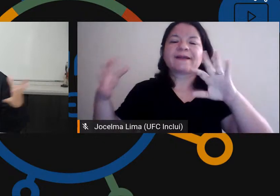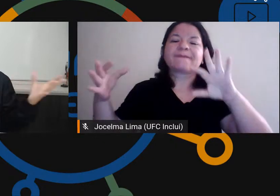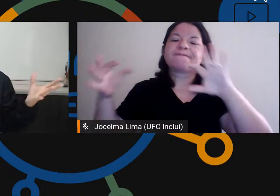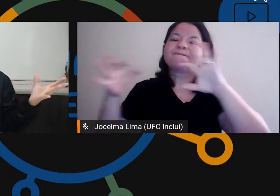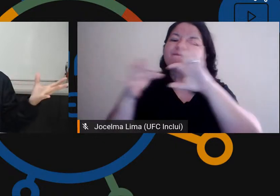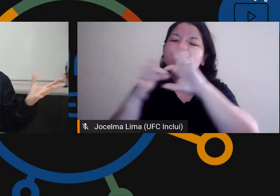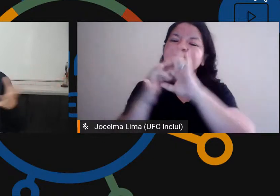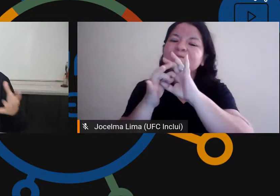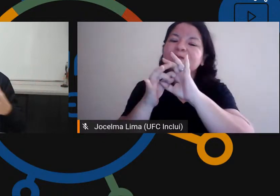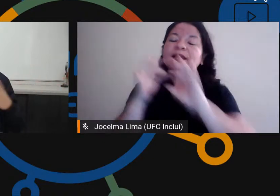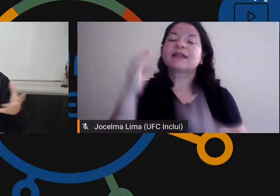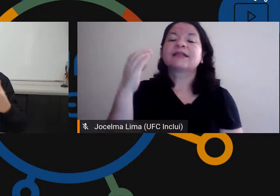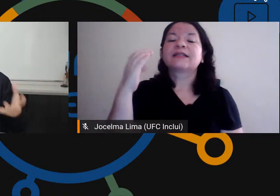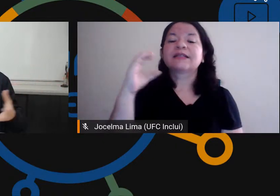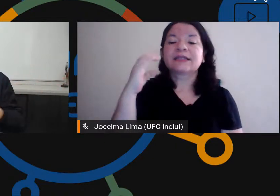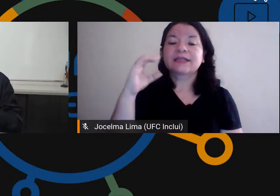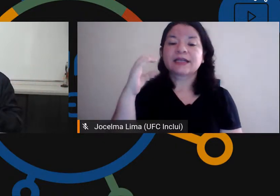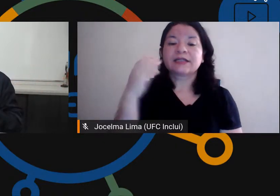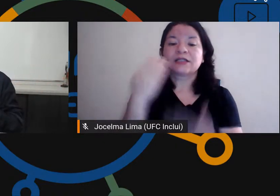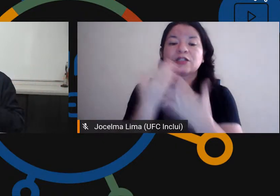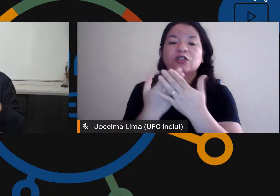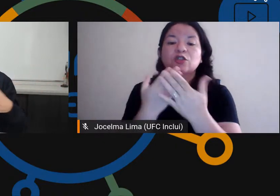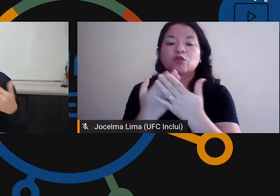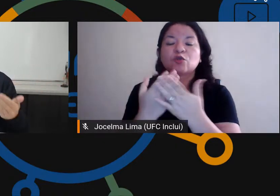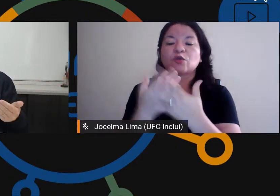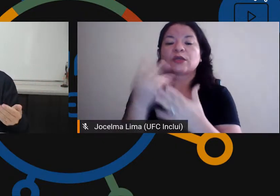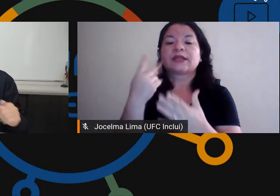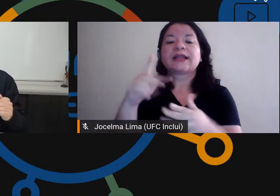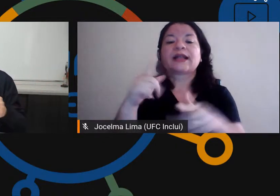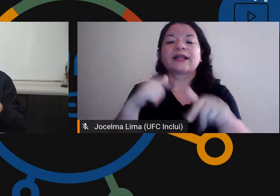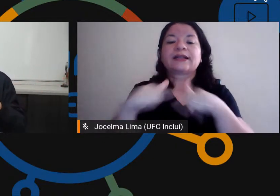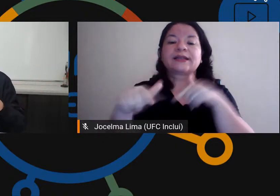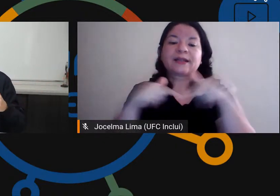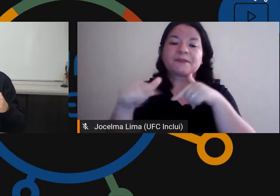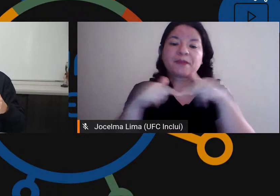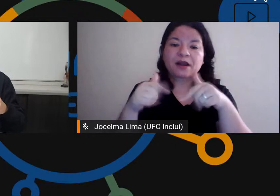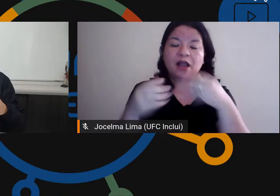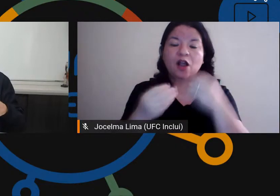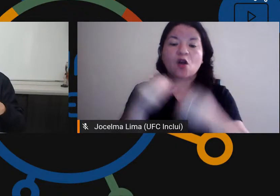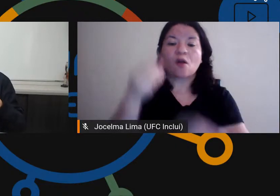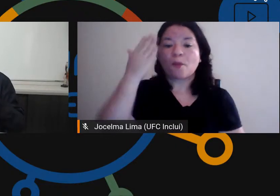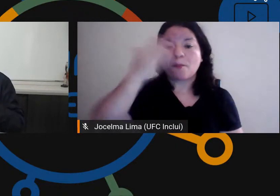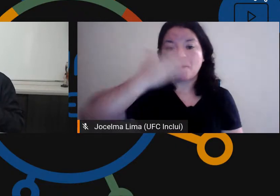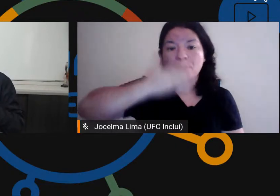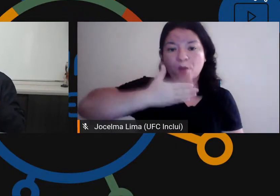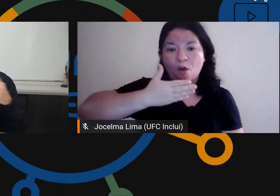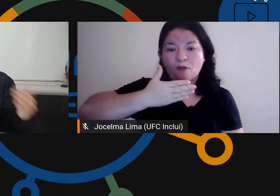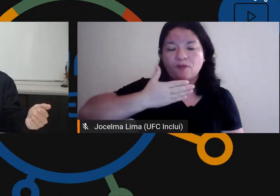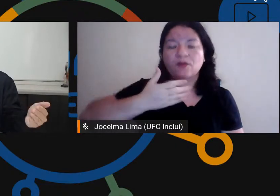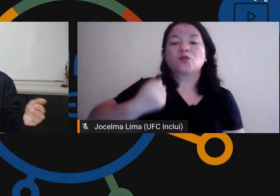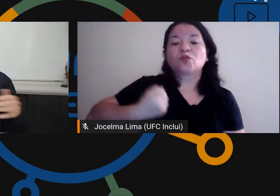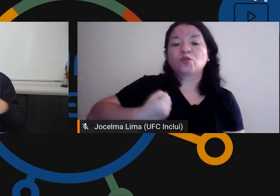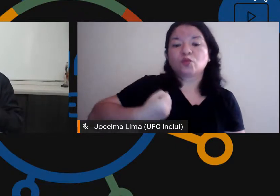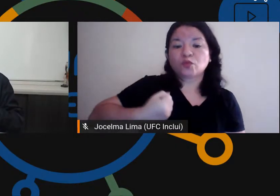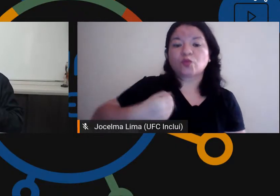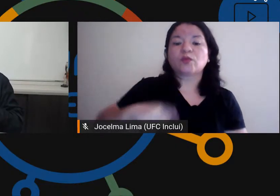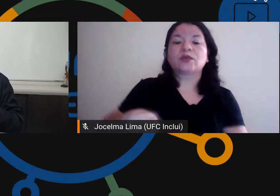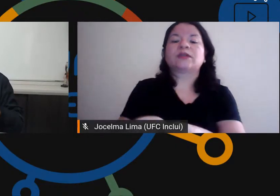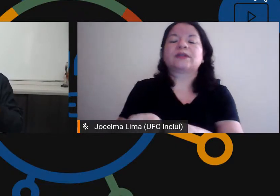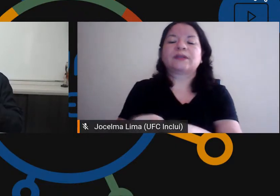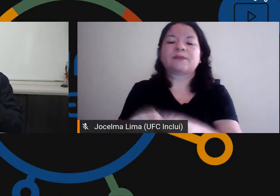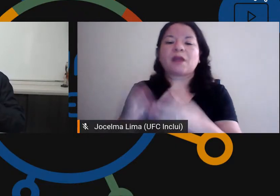Ciência estuda o que ela consegue trabalhar por meio das evidências. Evidências qualitativas e evidências